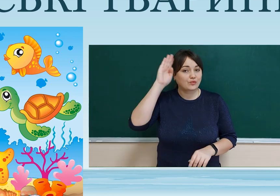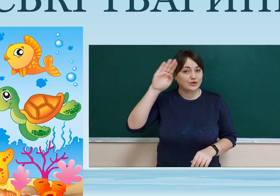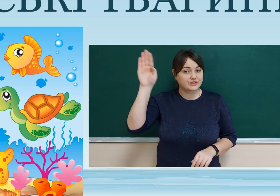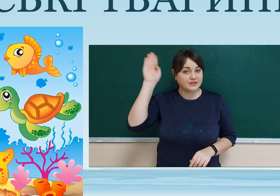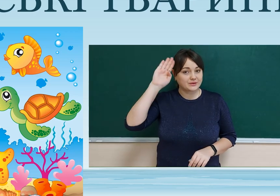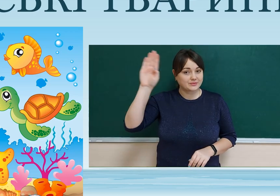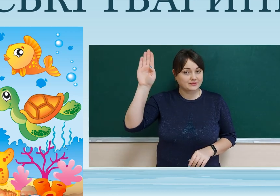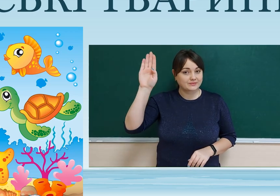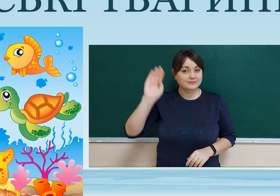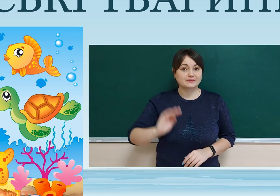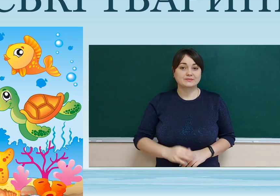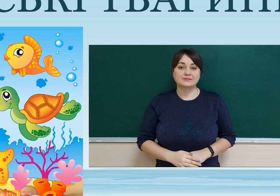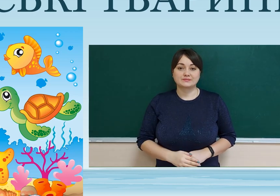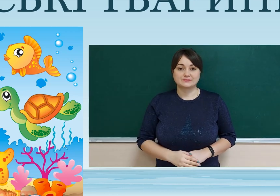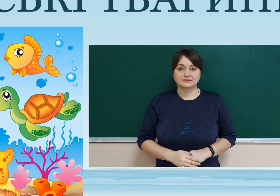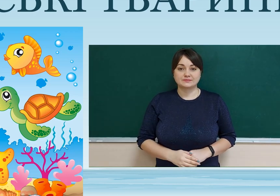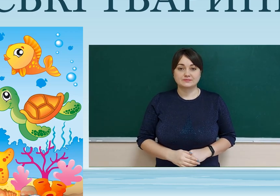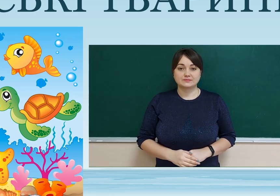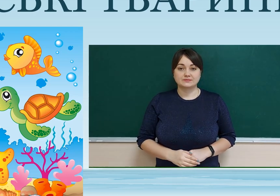воді